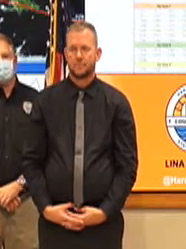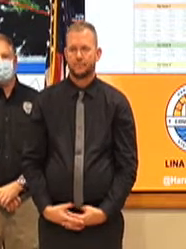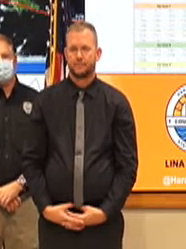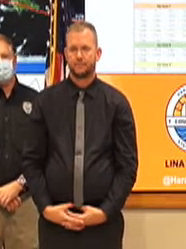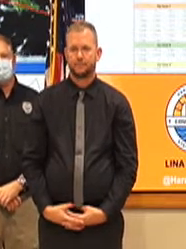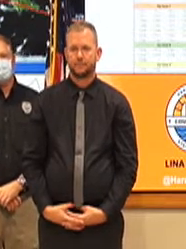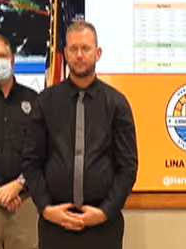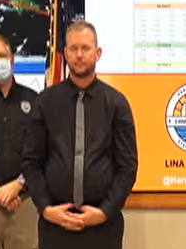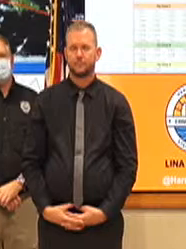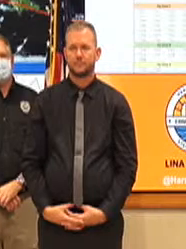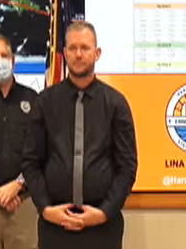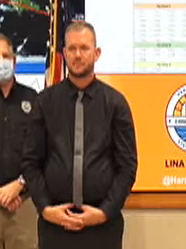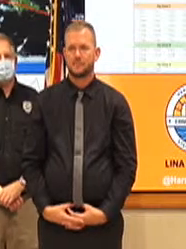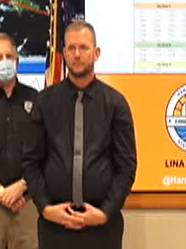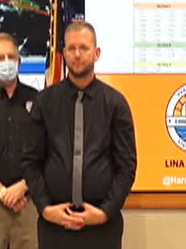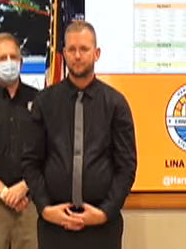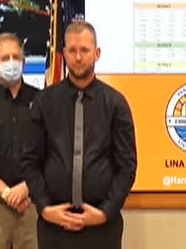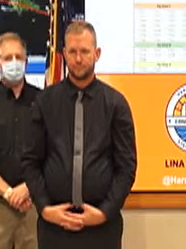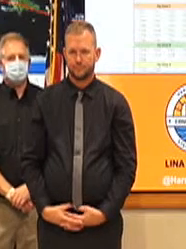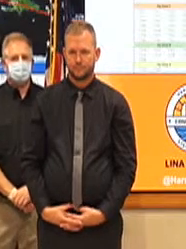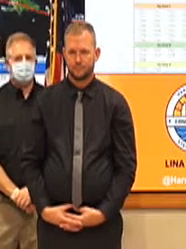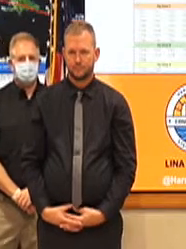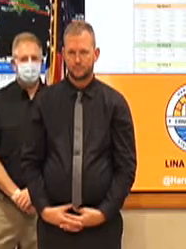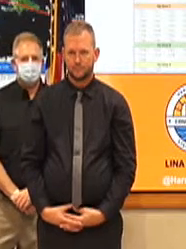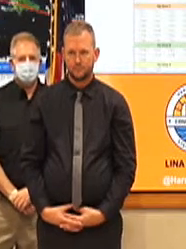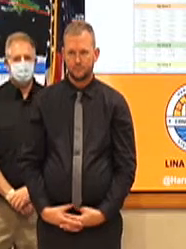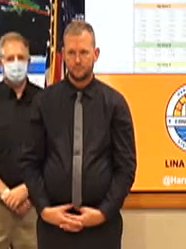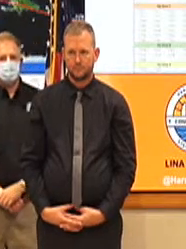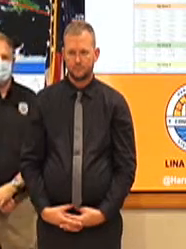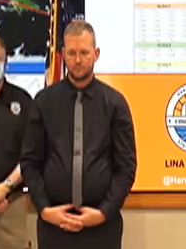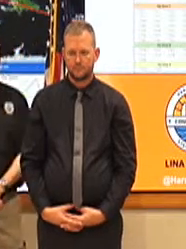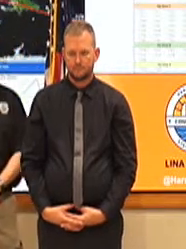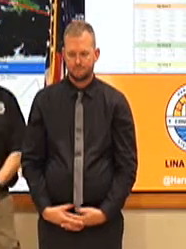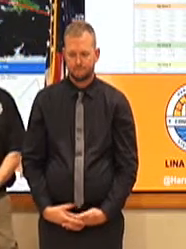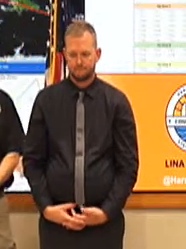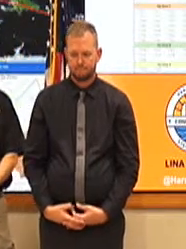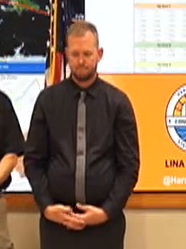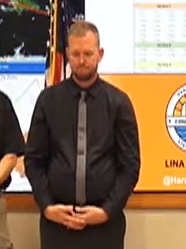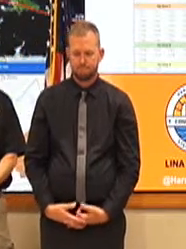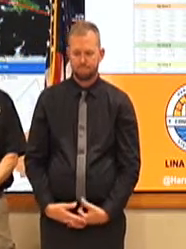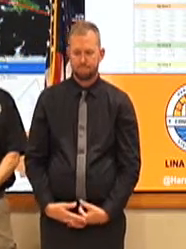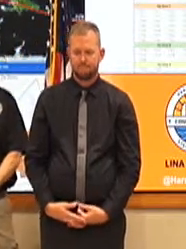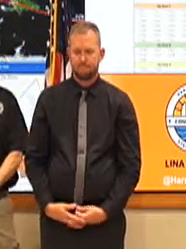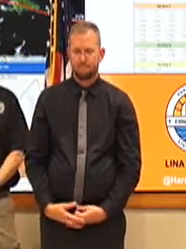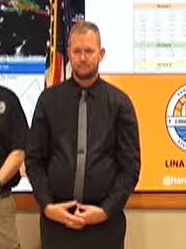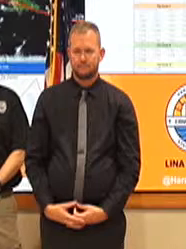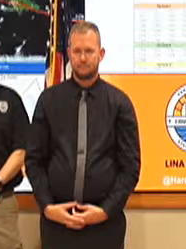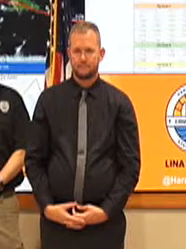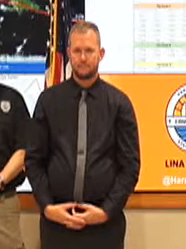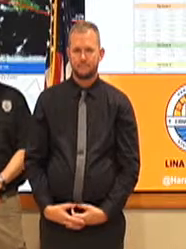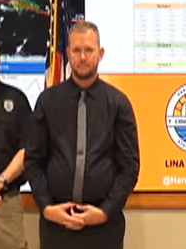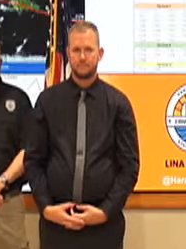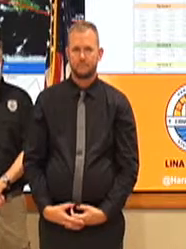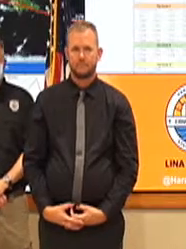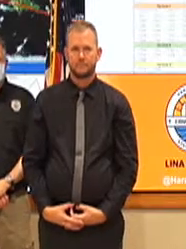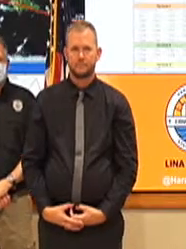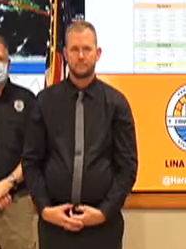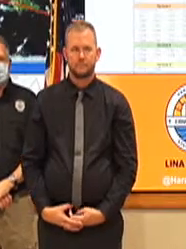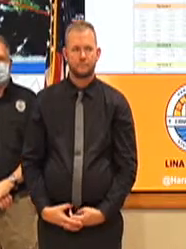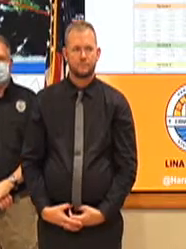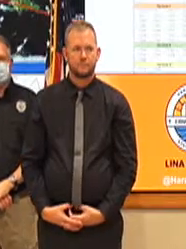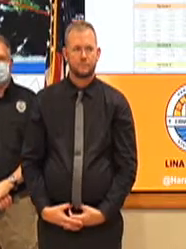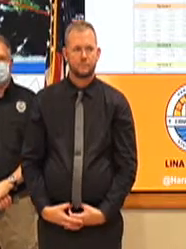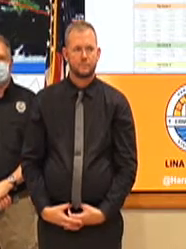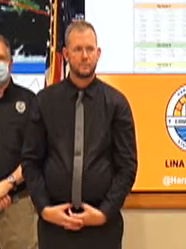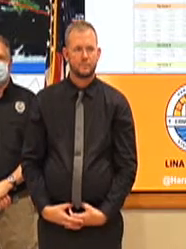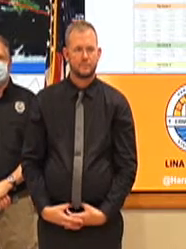riesgo de una alta marea para las zonas a lo largo de la costa es más peligroso, es más alto que el problema del